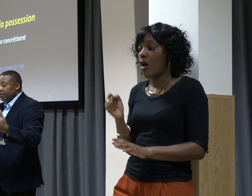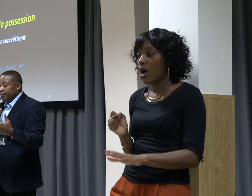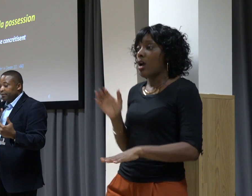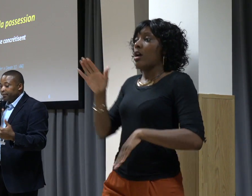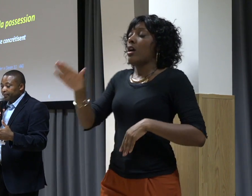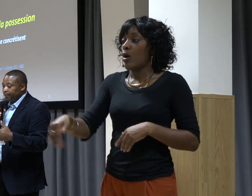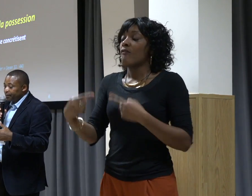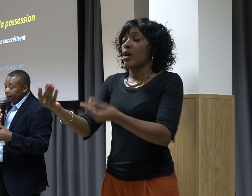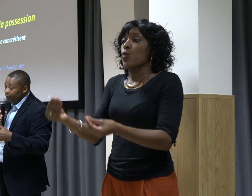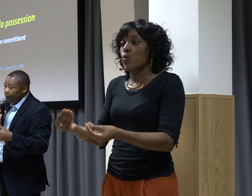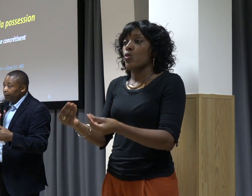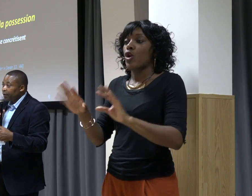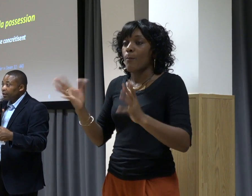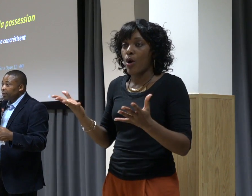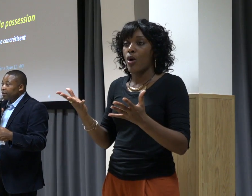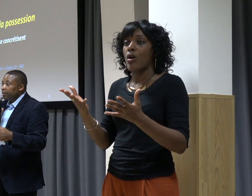faire.